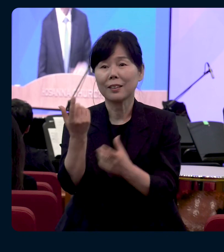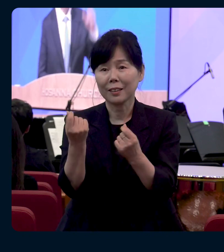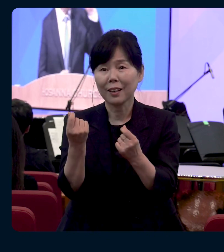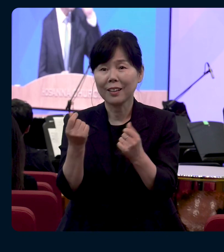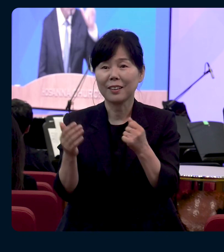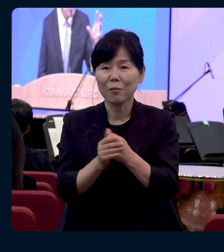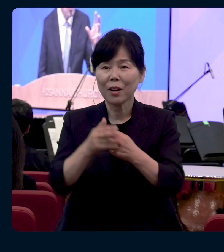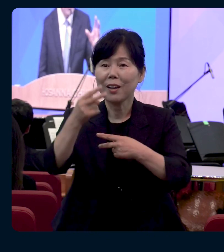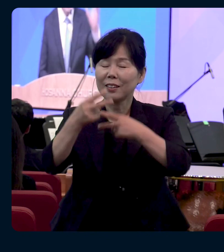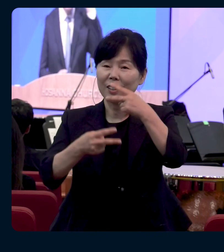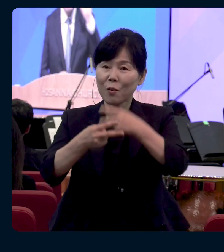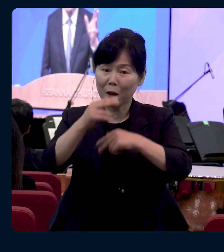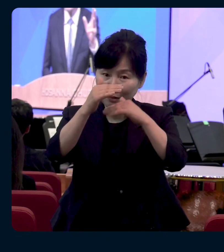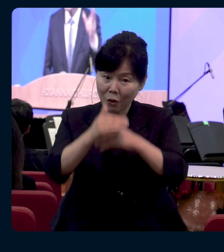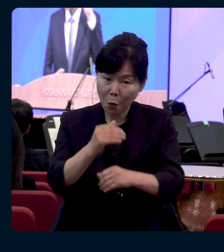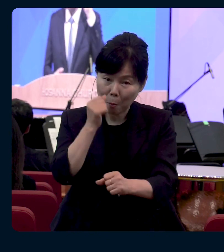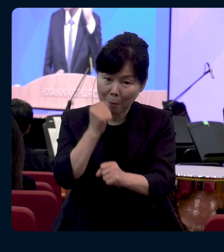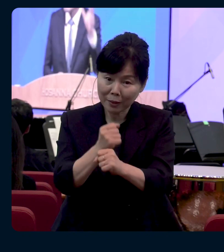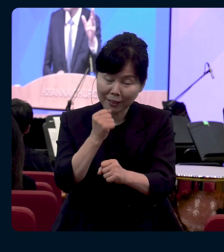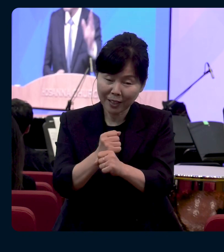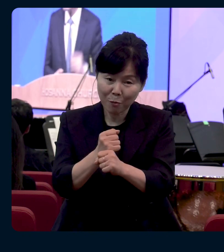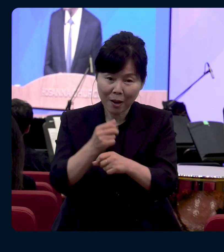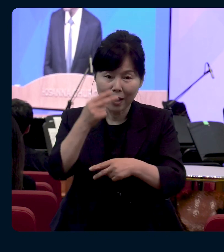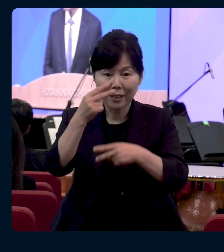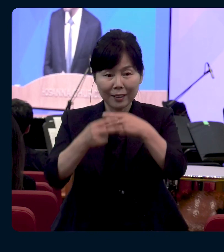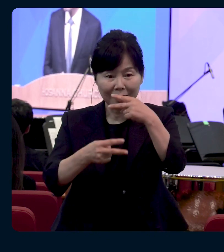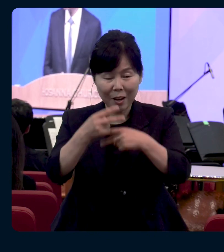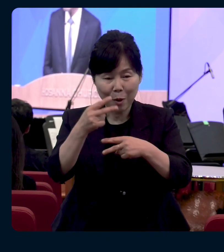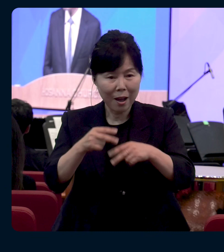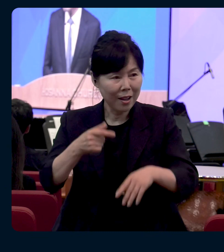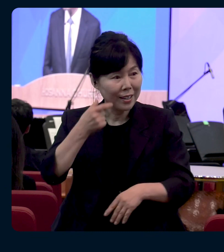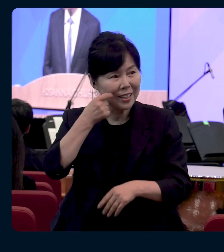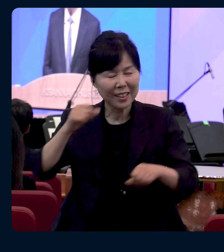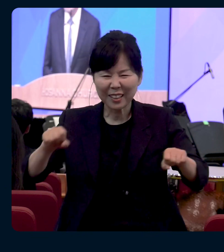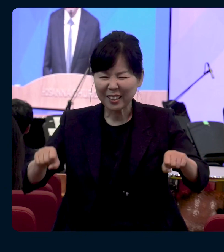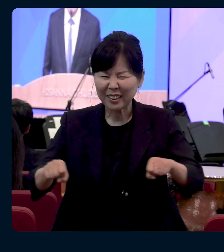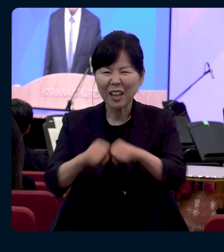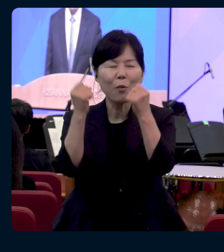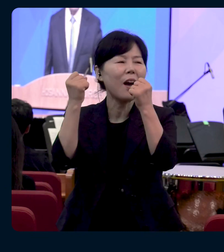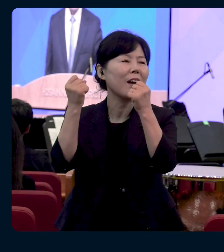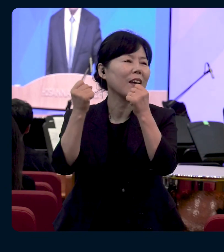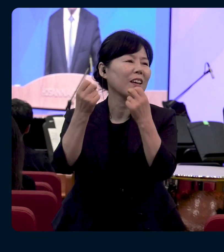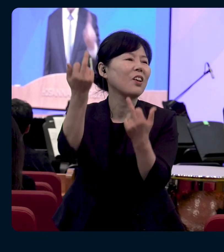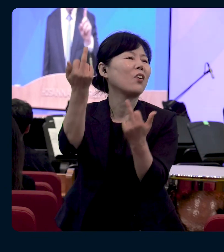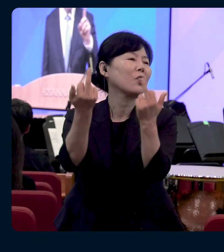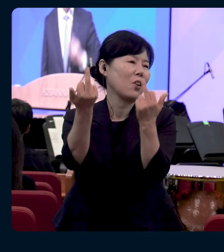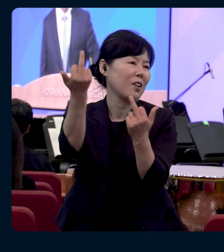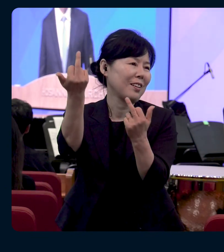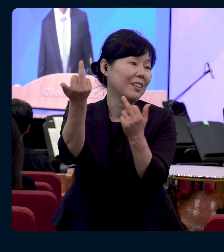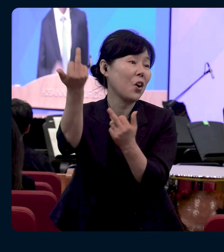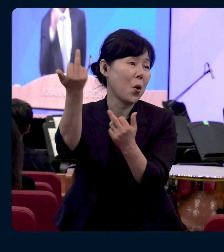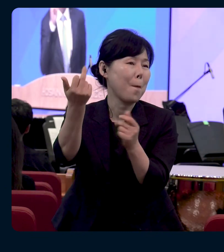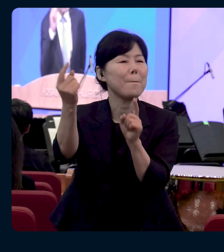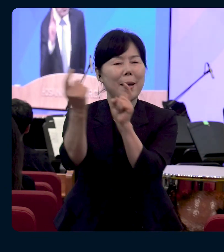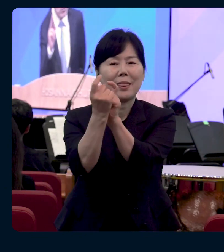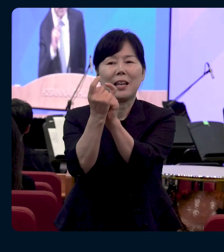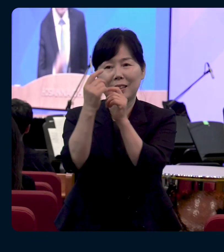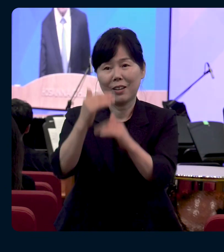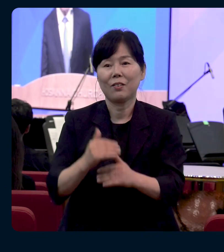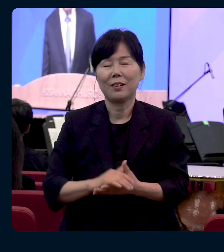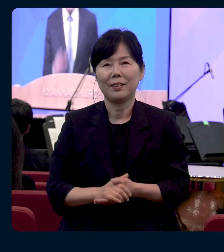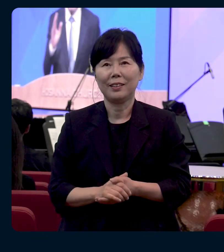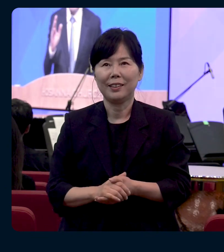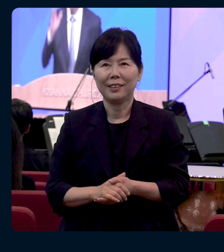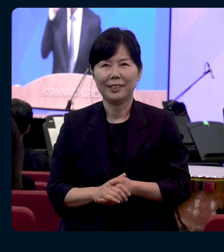당연히 최고의 극적 절정의 순간이다 라고 말할 수 있습니다. 자, 그런데 그 절정의 순간,